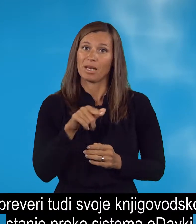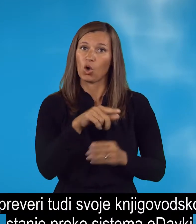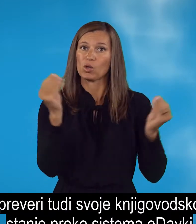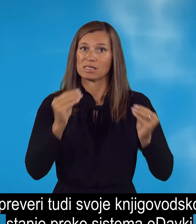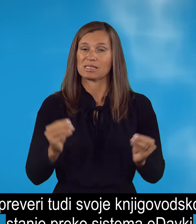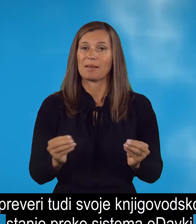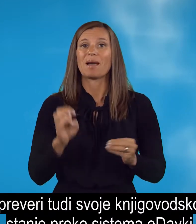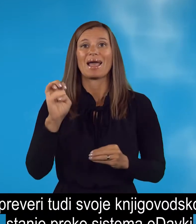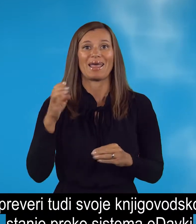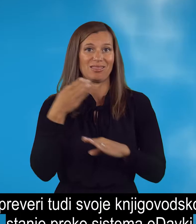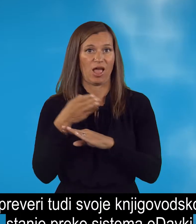preko sistema eDavki